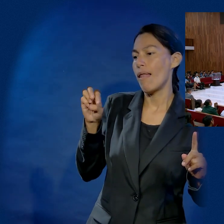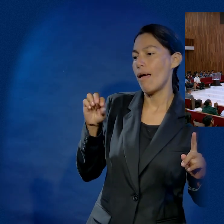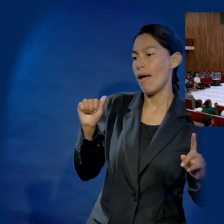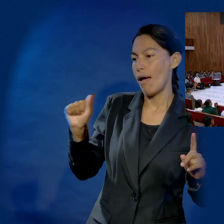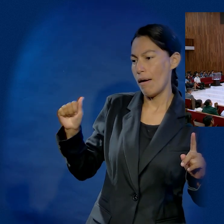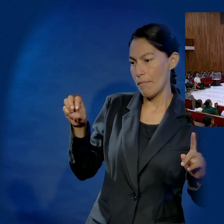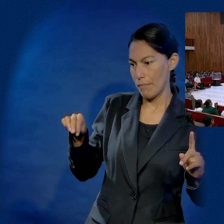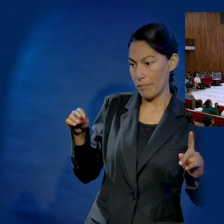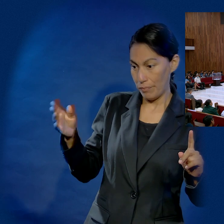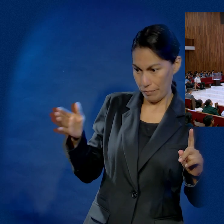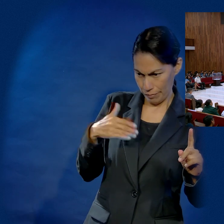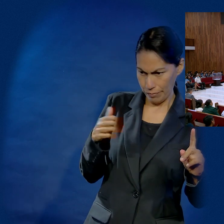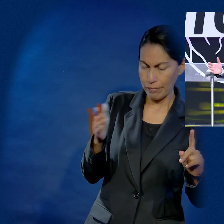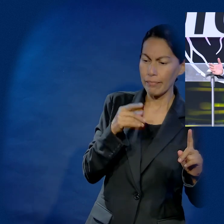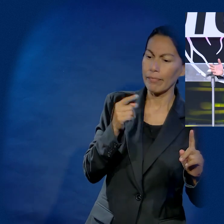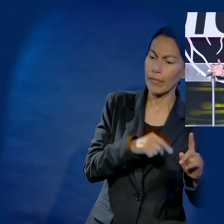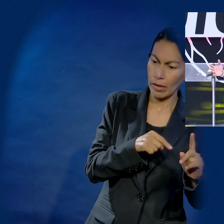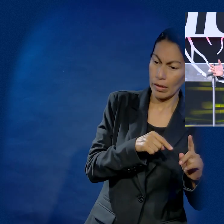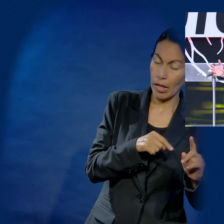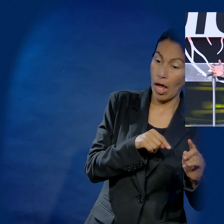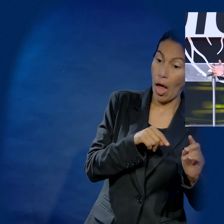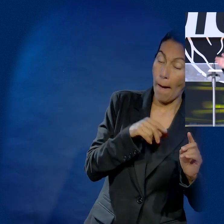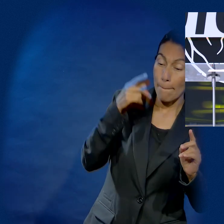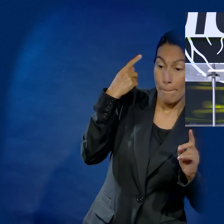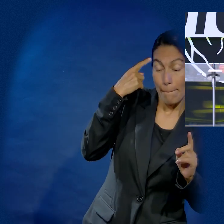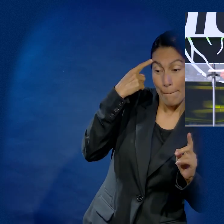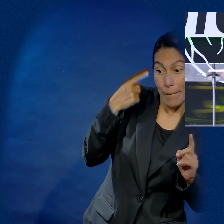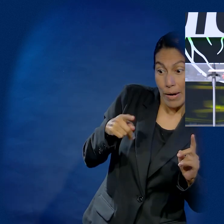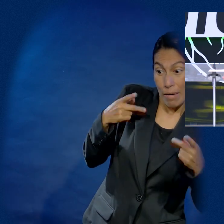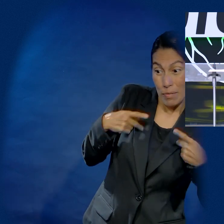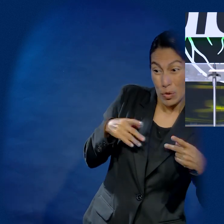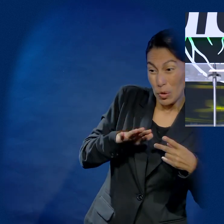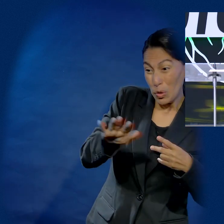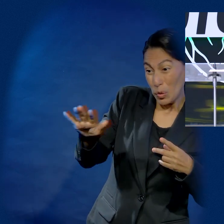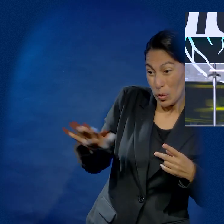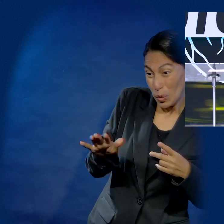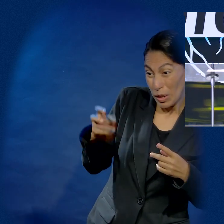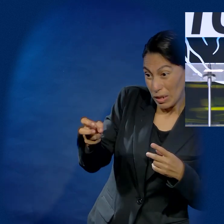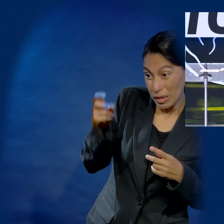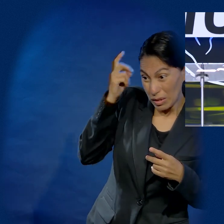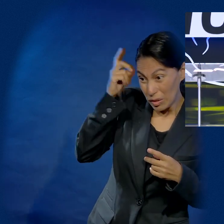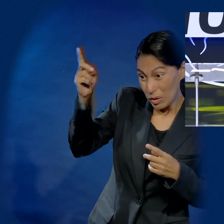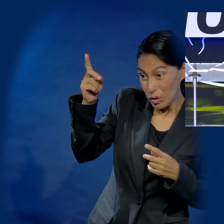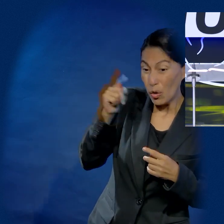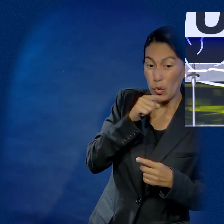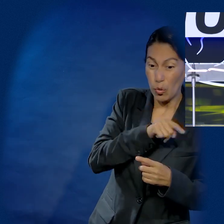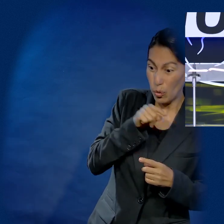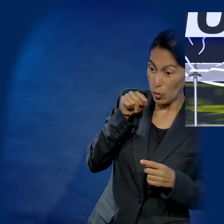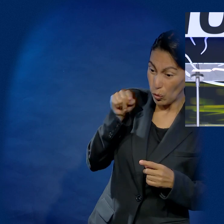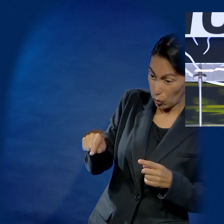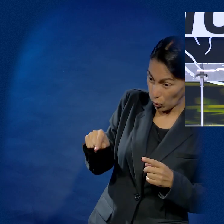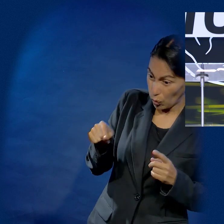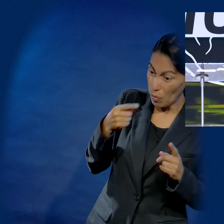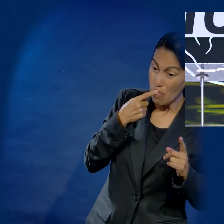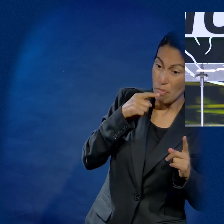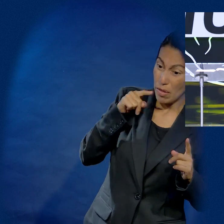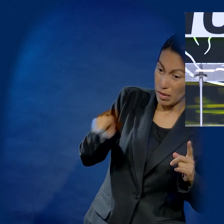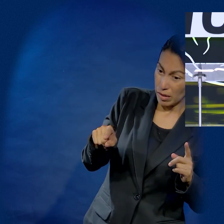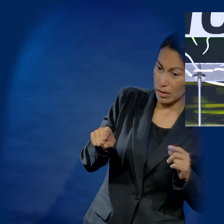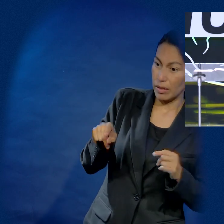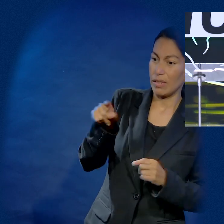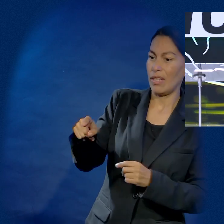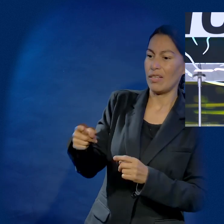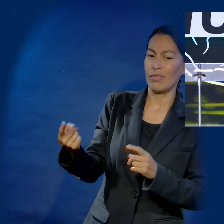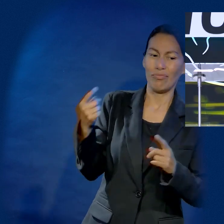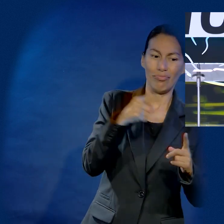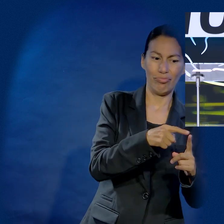para que veas este pueblo y lo maldigas. Si tú lo maldices, mi gente va a tener valor de atacarlos. Si tú